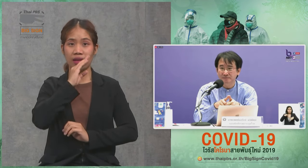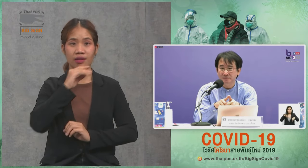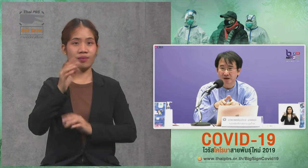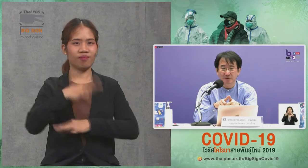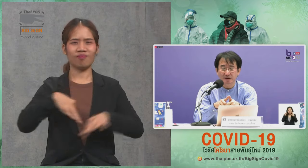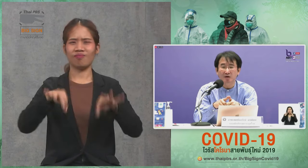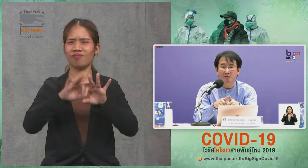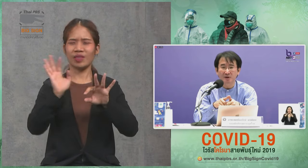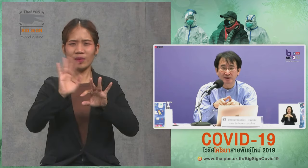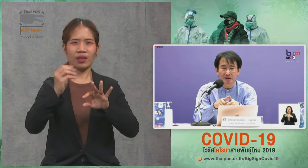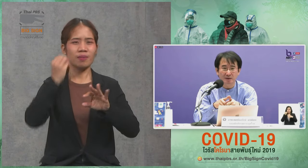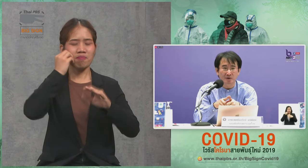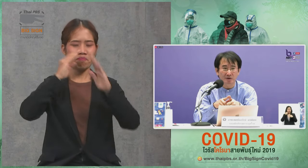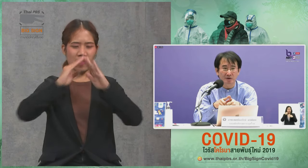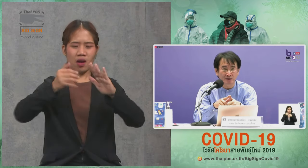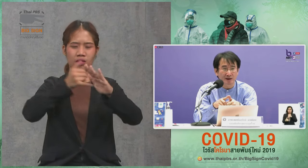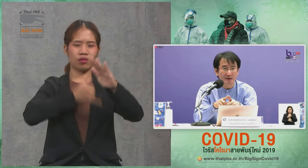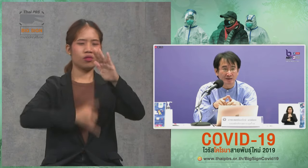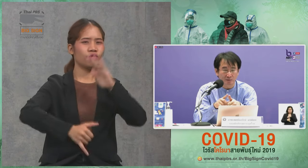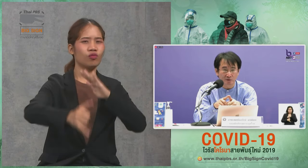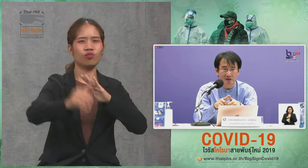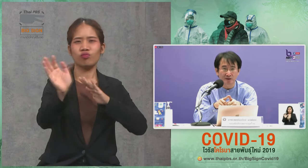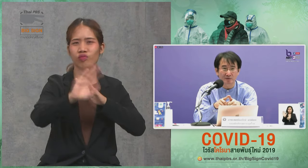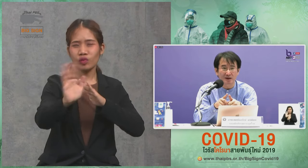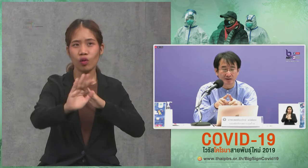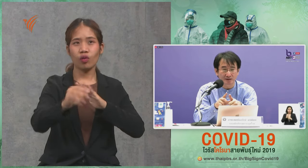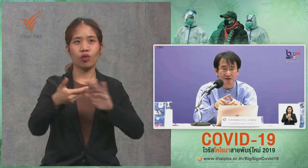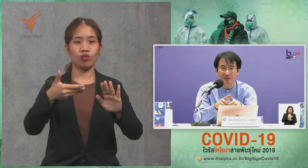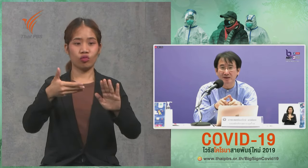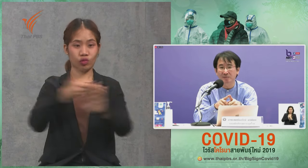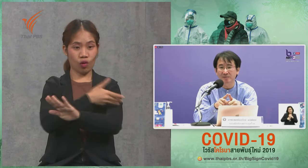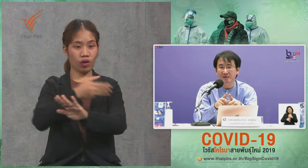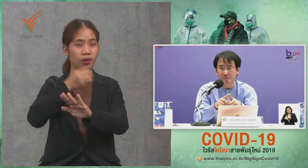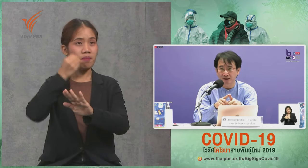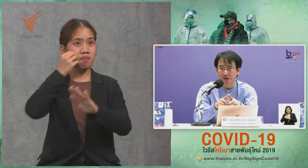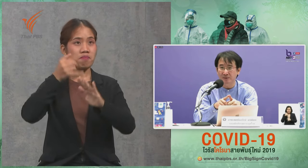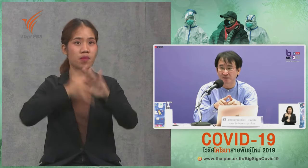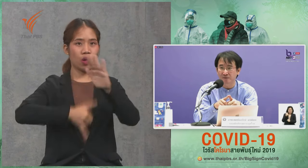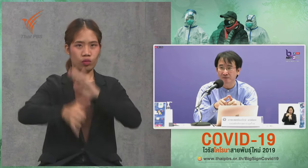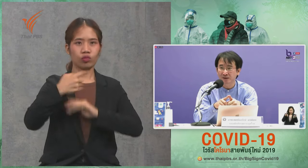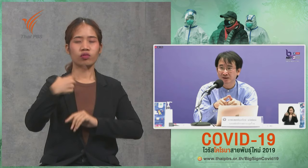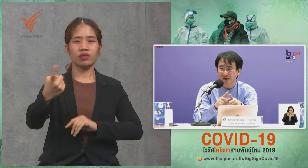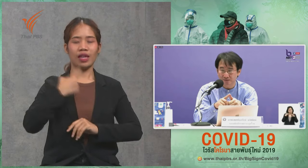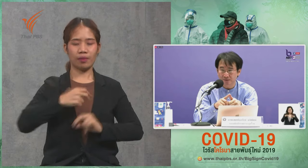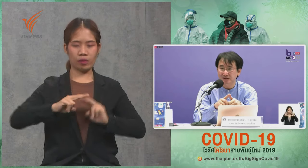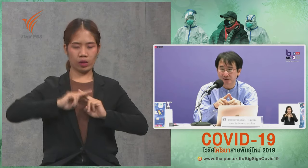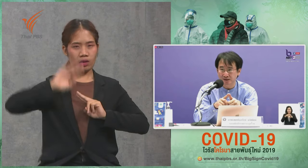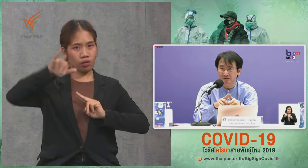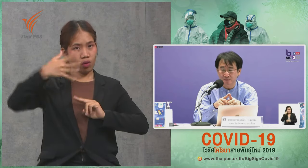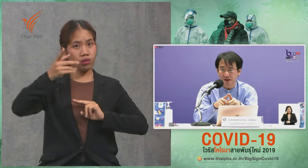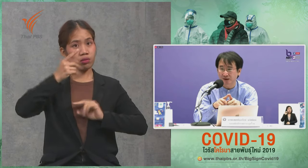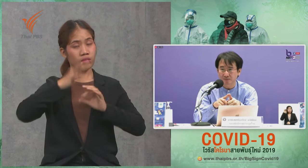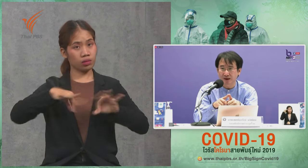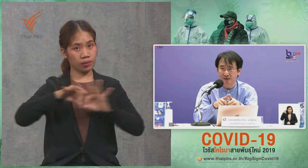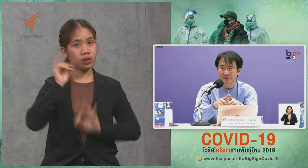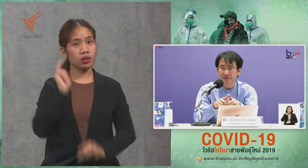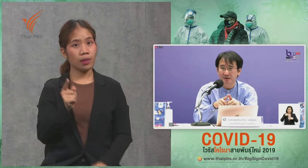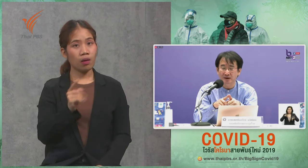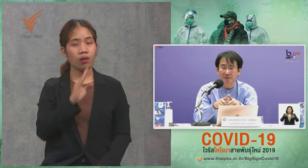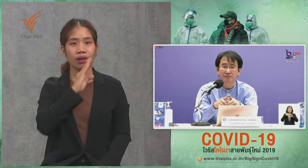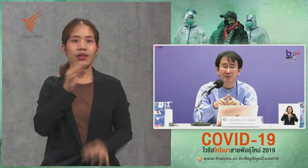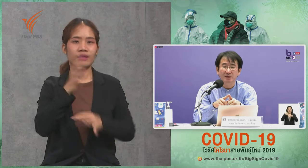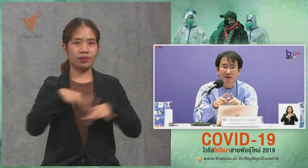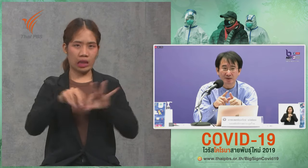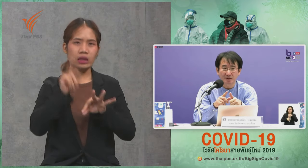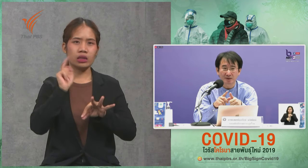านนะครับอันนี้ท่องไว้เลยนะครับก่อนออกจากบ้านเนี่ยถามตัวเองนิดนึงว่าไอ้สิ่งที่ออกไปทำนี่มันจำเป็นหรือเปล่าถ้าจำเป็นจริงๆต้องไปก็ไป